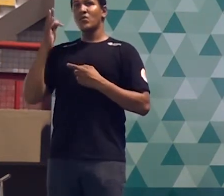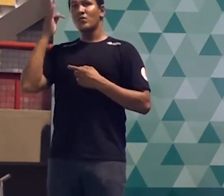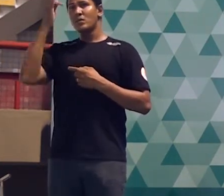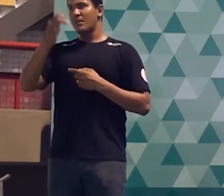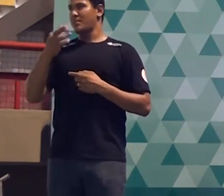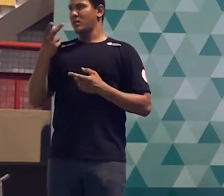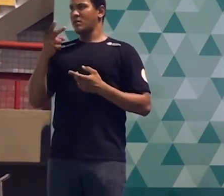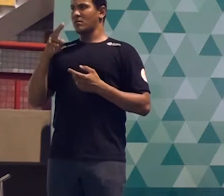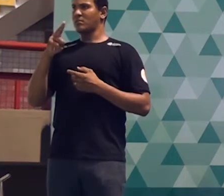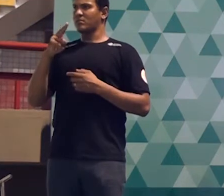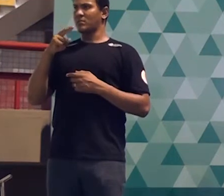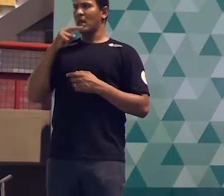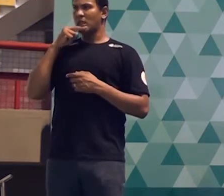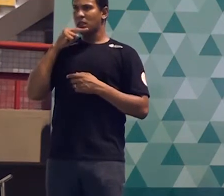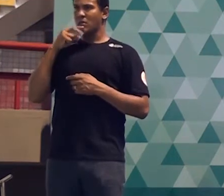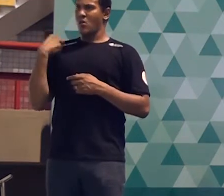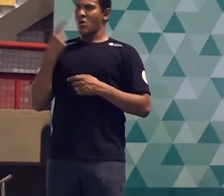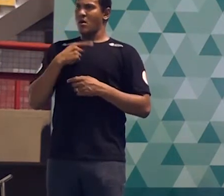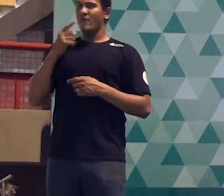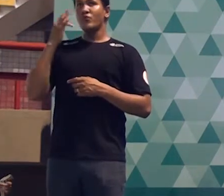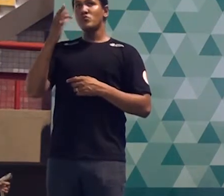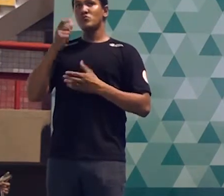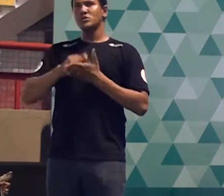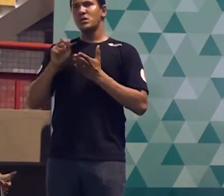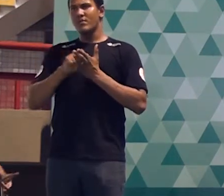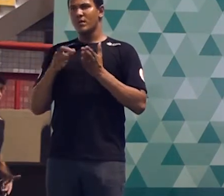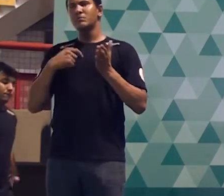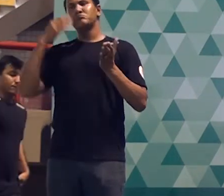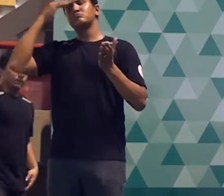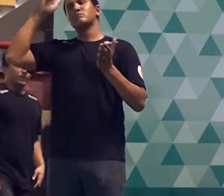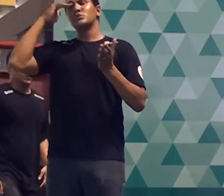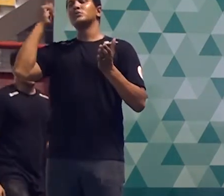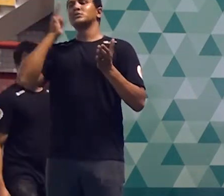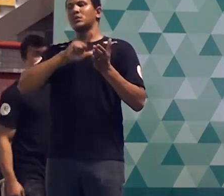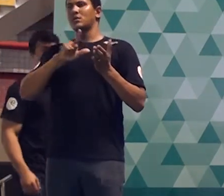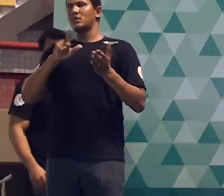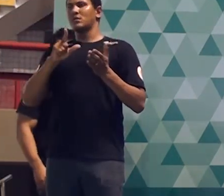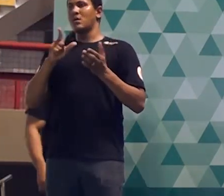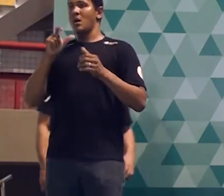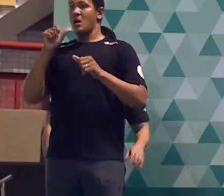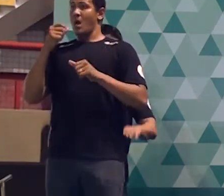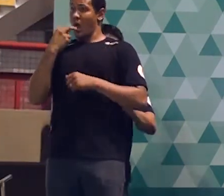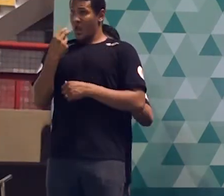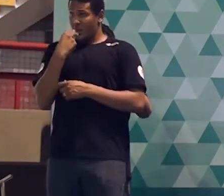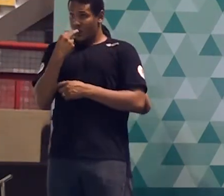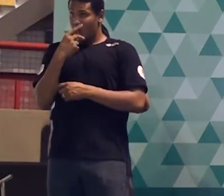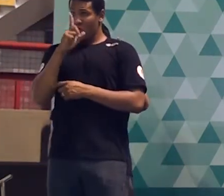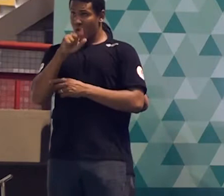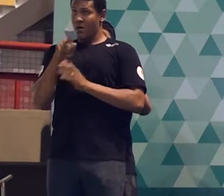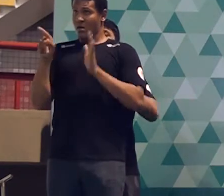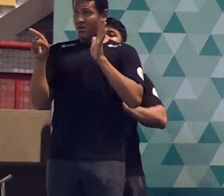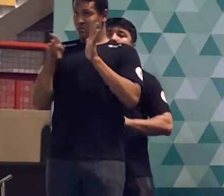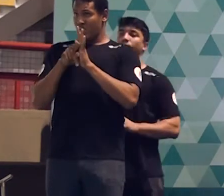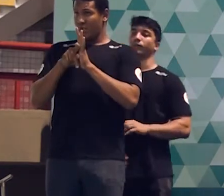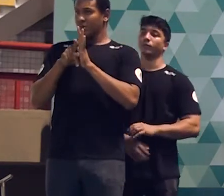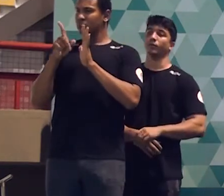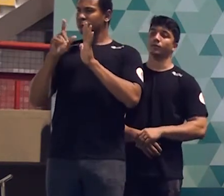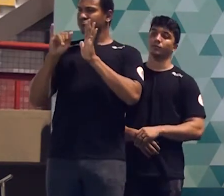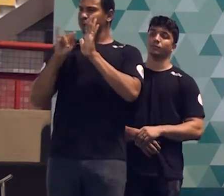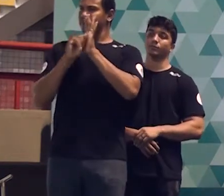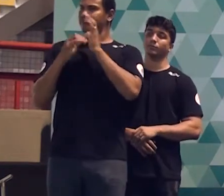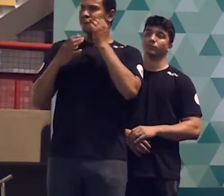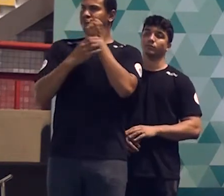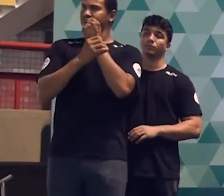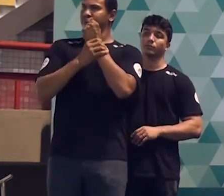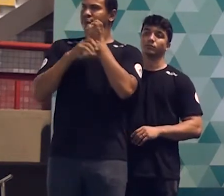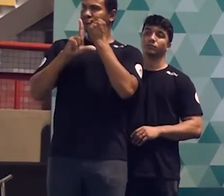escrever no futuro. Mesmo que alguma coisa mude, a língua tem uma essência. E